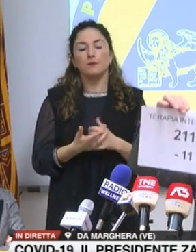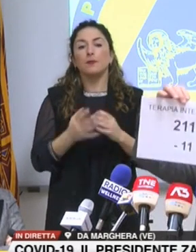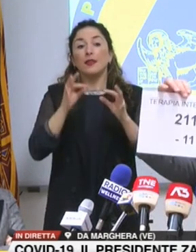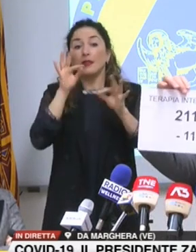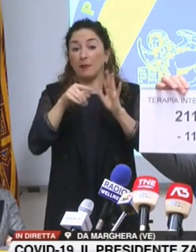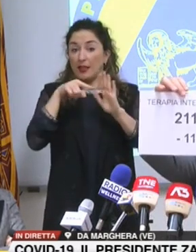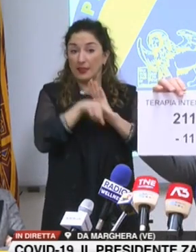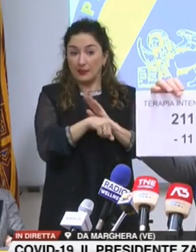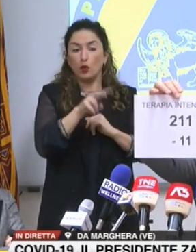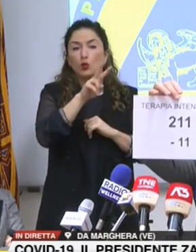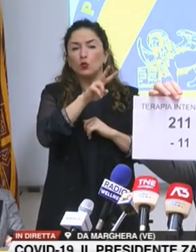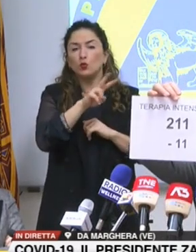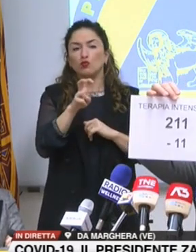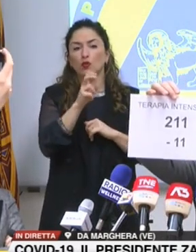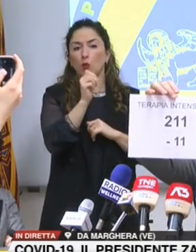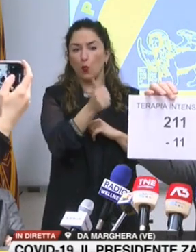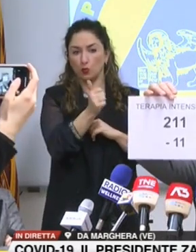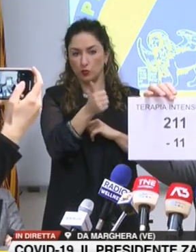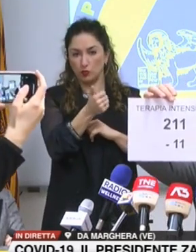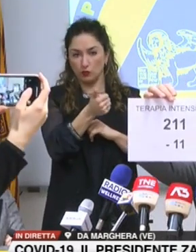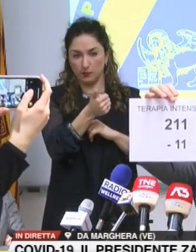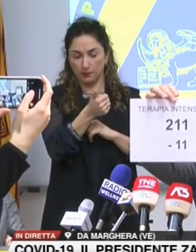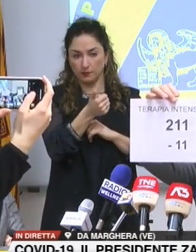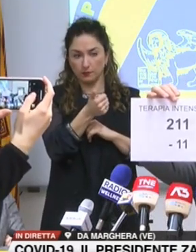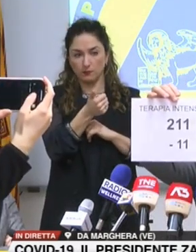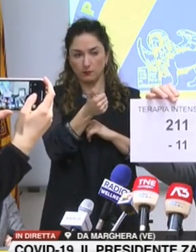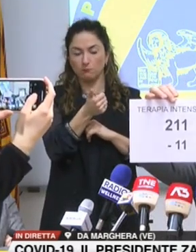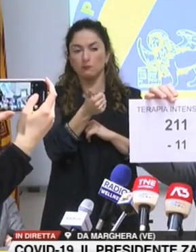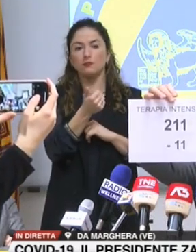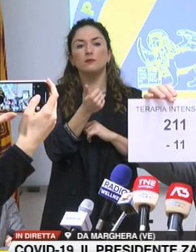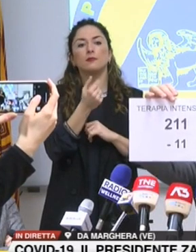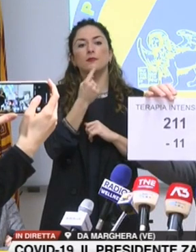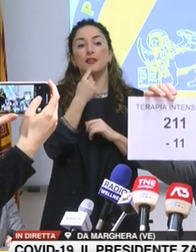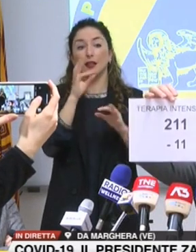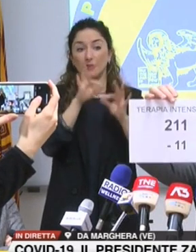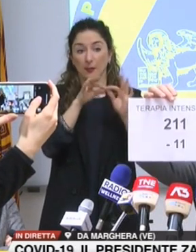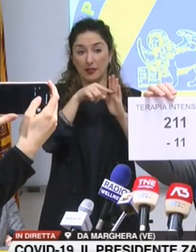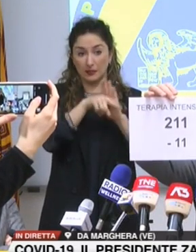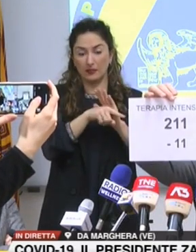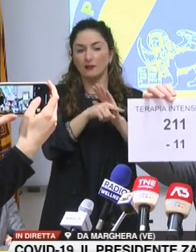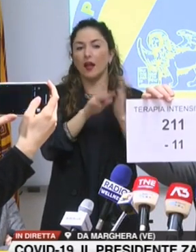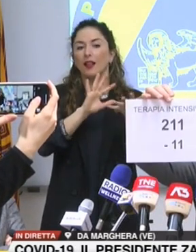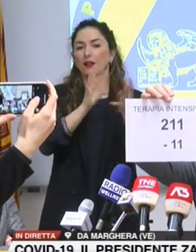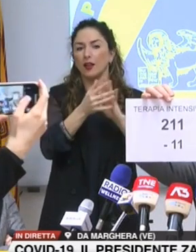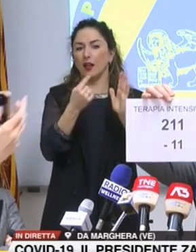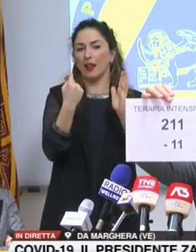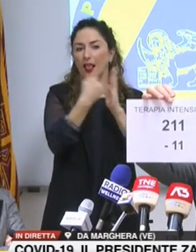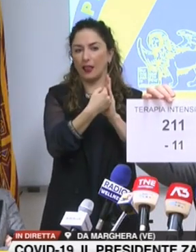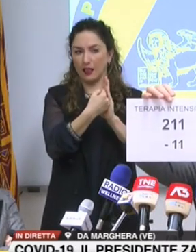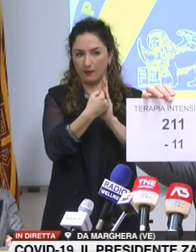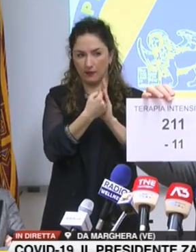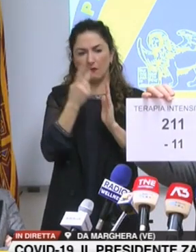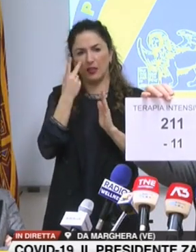Terapie intensive 211, considerate che le terapie intensive negativizzate, cioè il dato che troverete questa sera nel